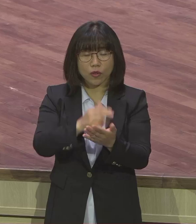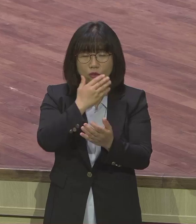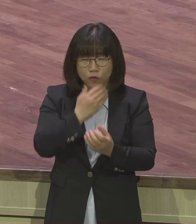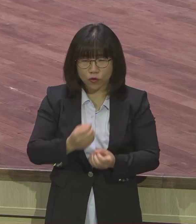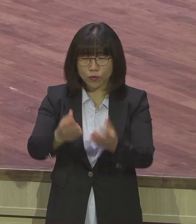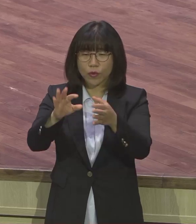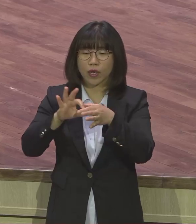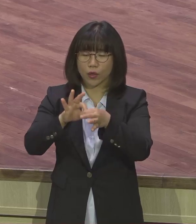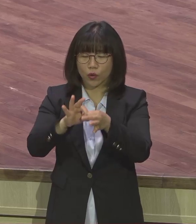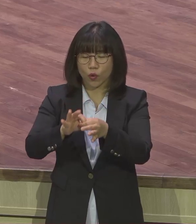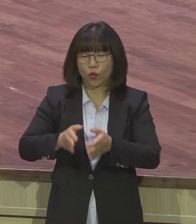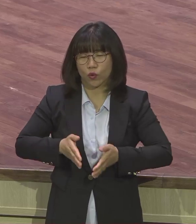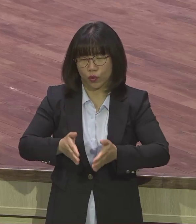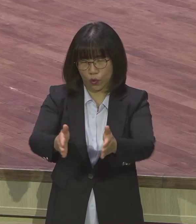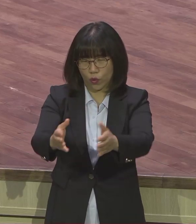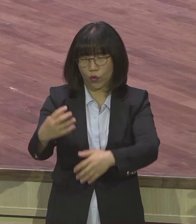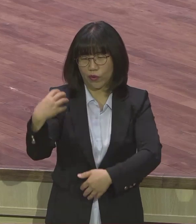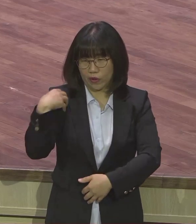통로 역할이 돼